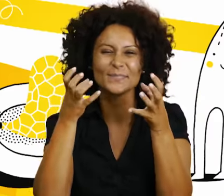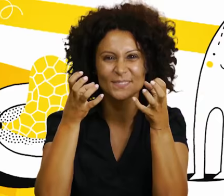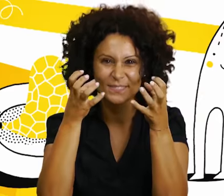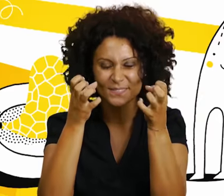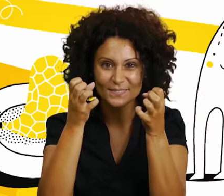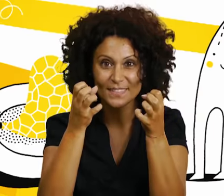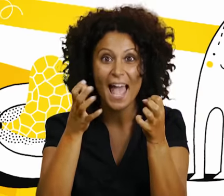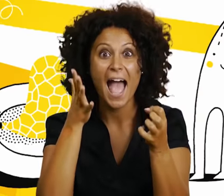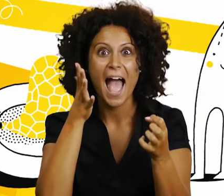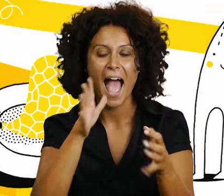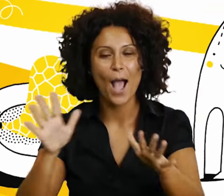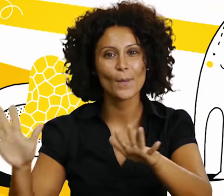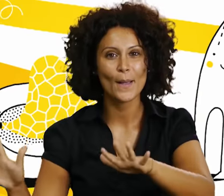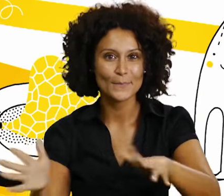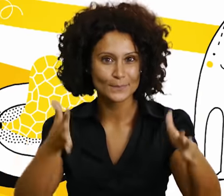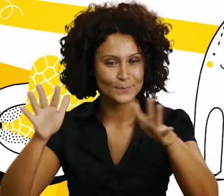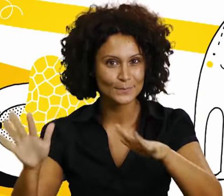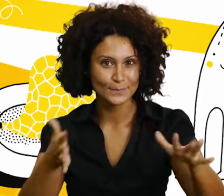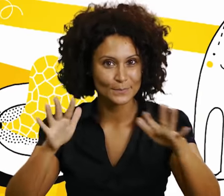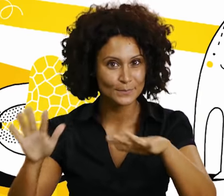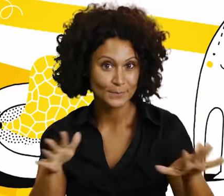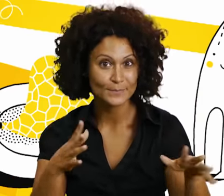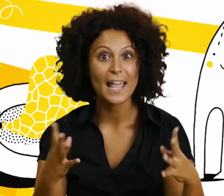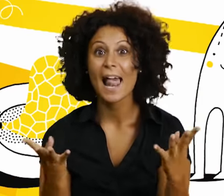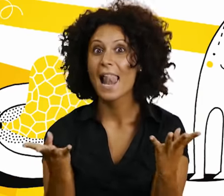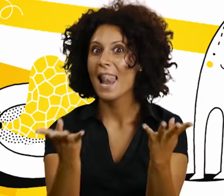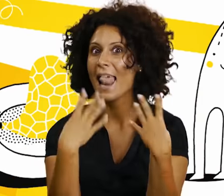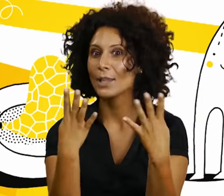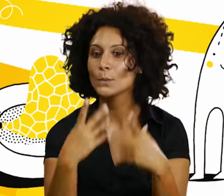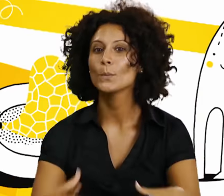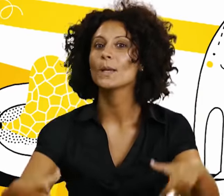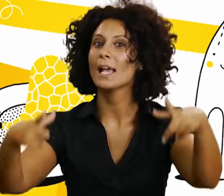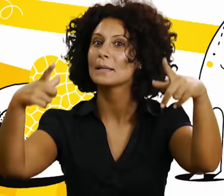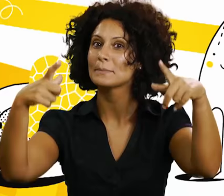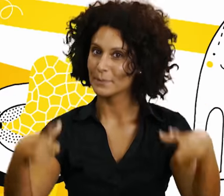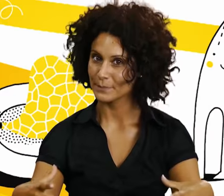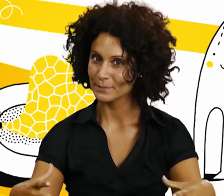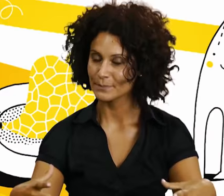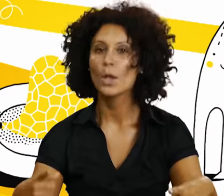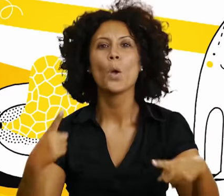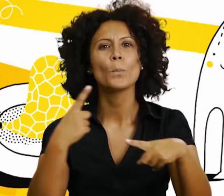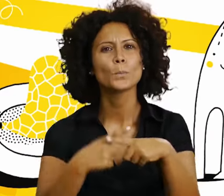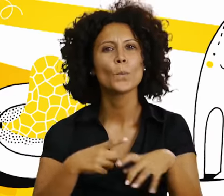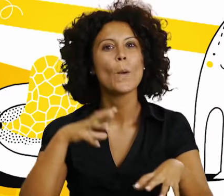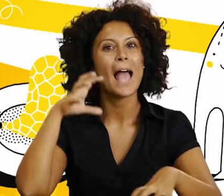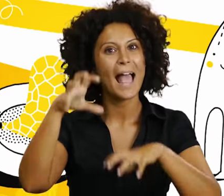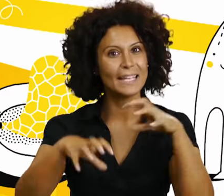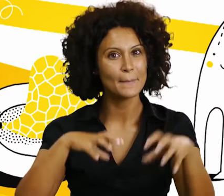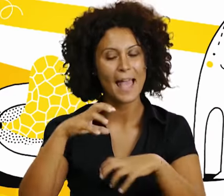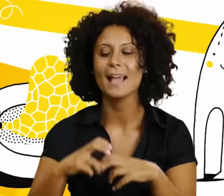frizzante, la scia del vento sull'acqua e un campo di lattuga apparecchiato per lei, con